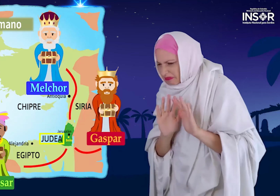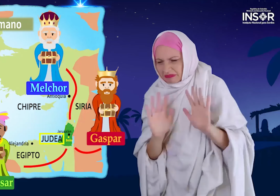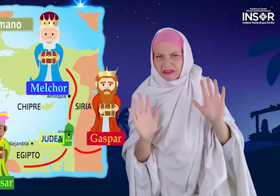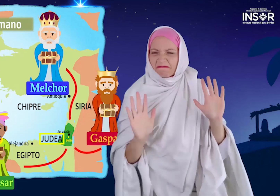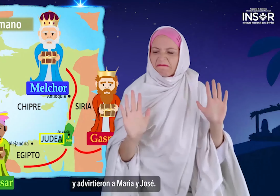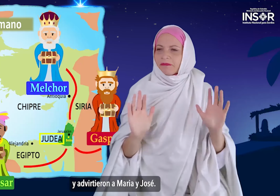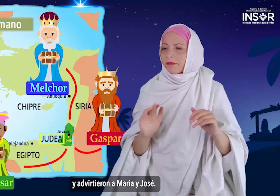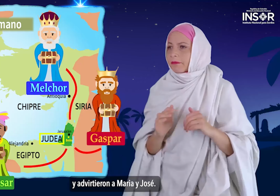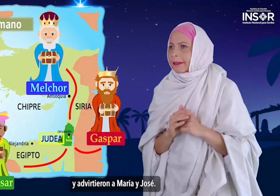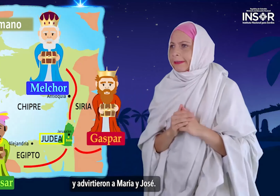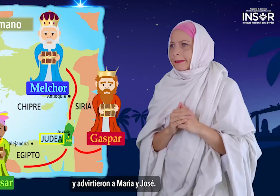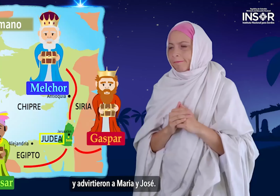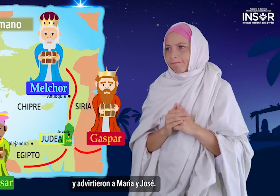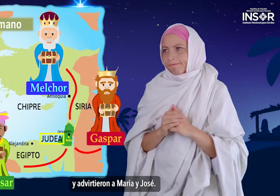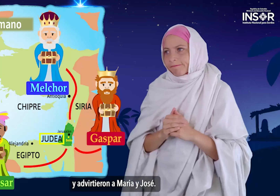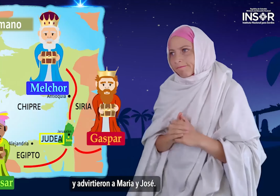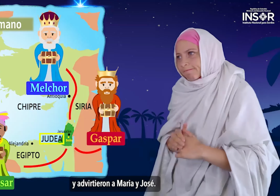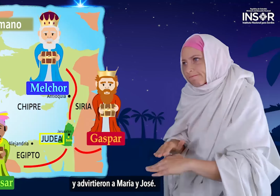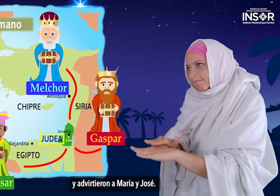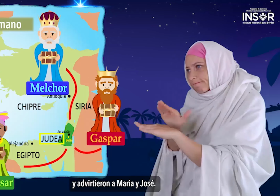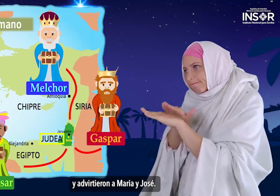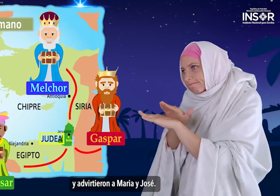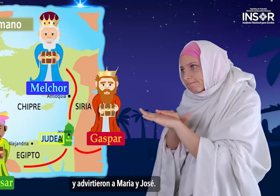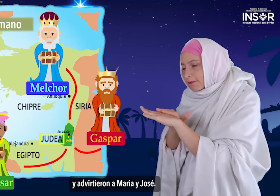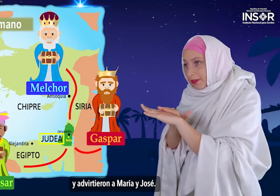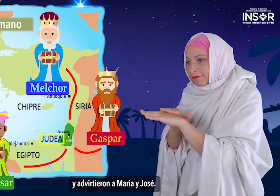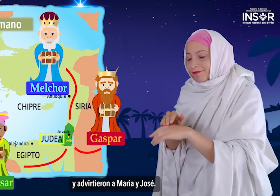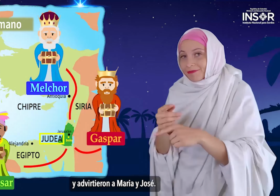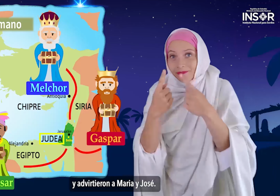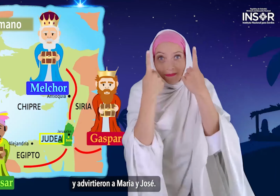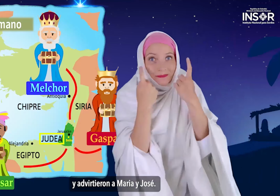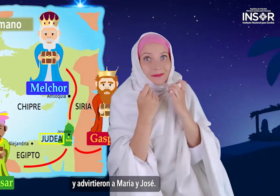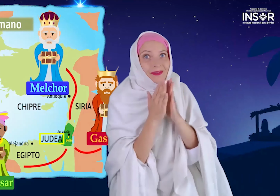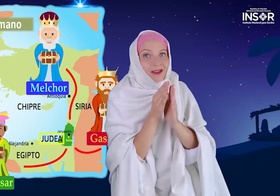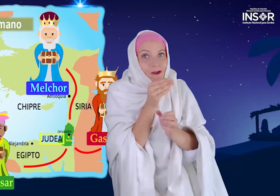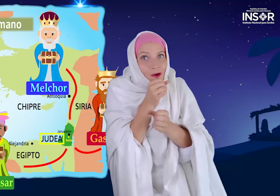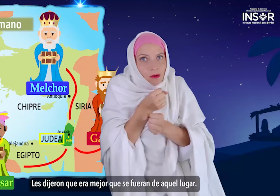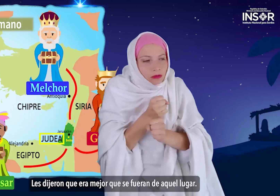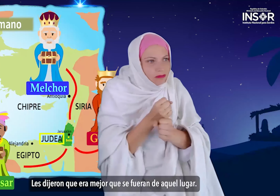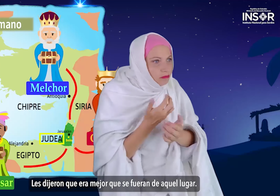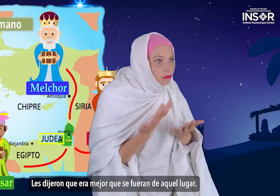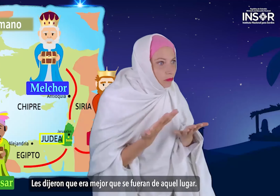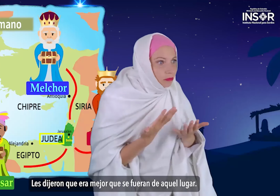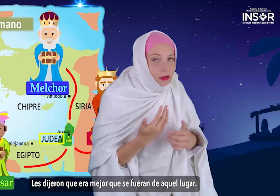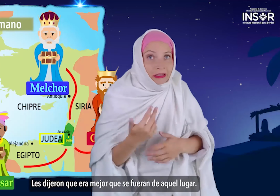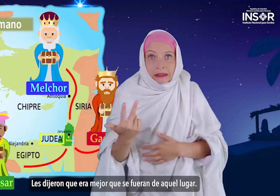Y advirtieron a María y José. Y Les dijeron que era